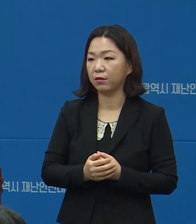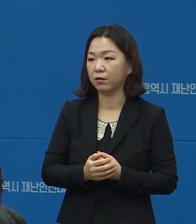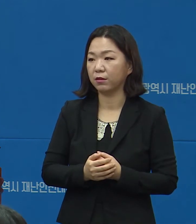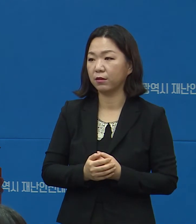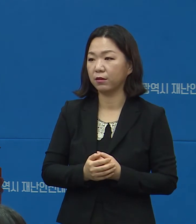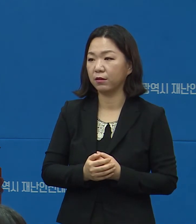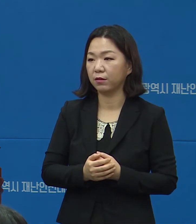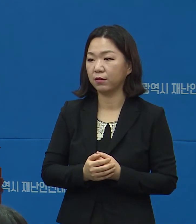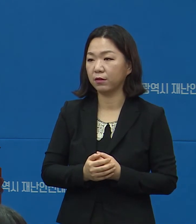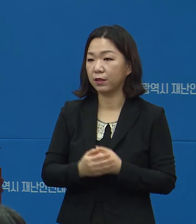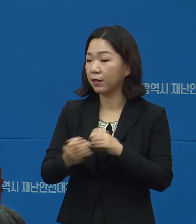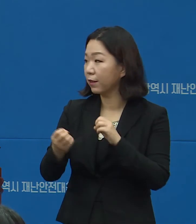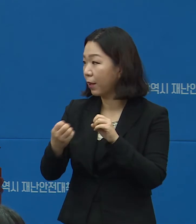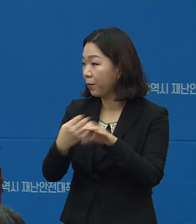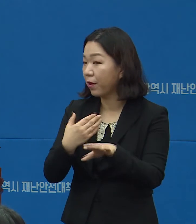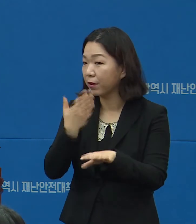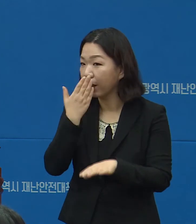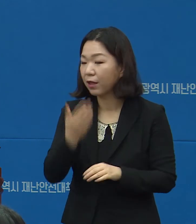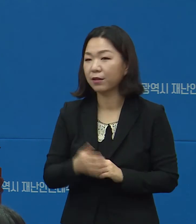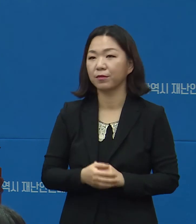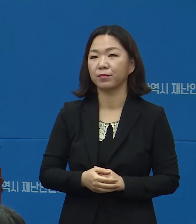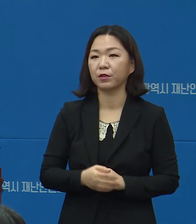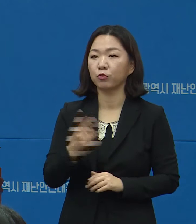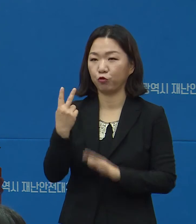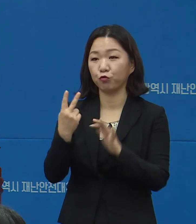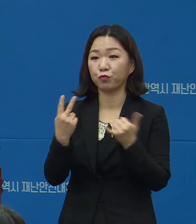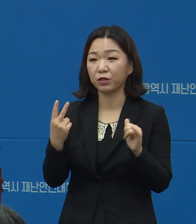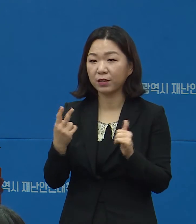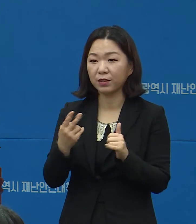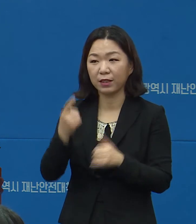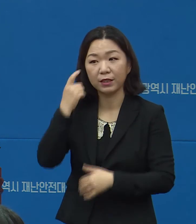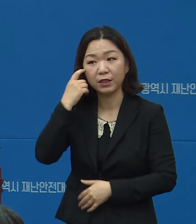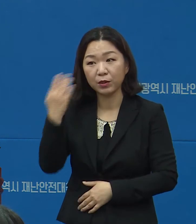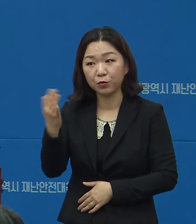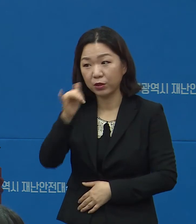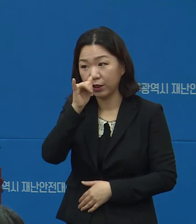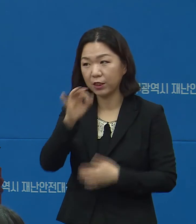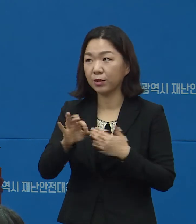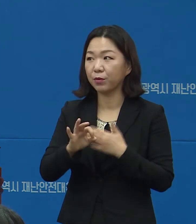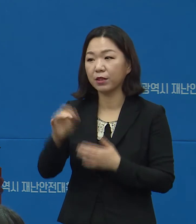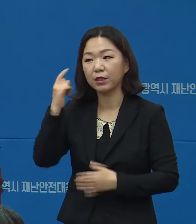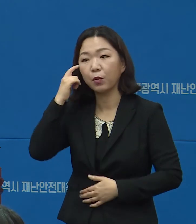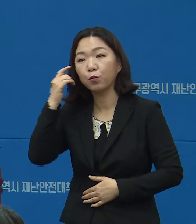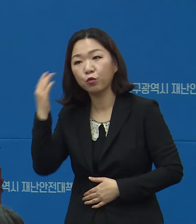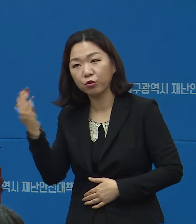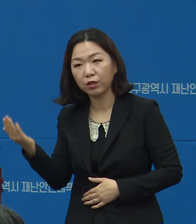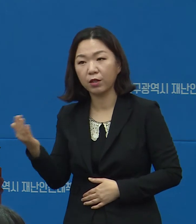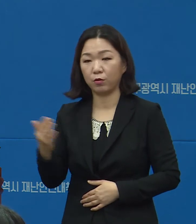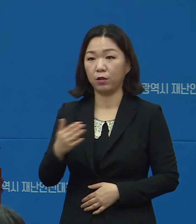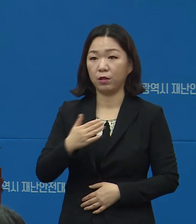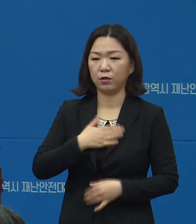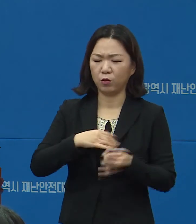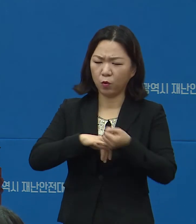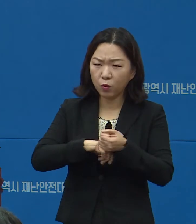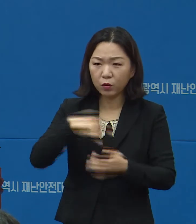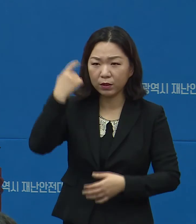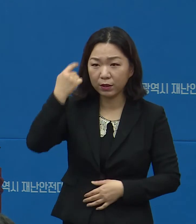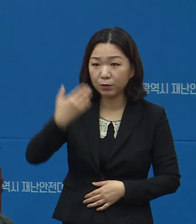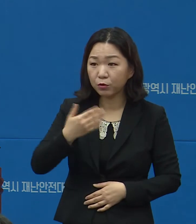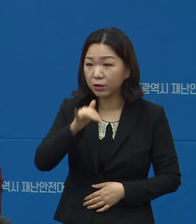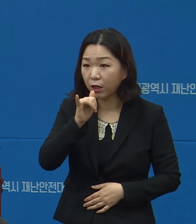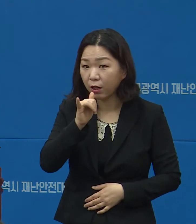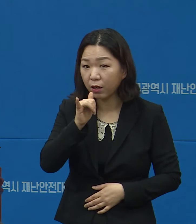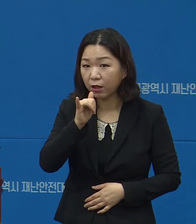우리 답변하시겠습니까? 두 분께 질문하실 것이 있으면 하고, 저한테 꼭 질문해야 될 게